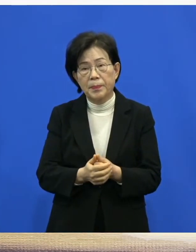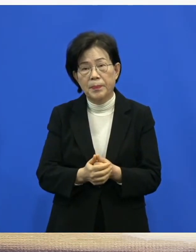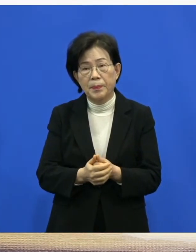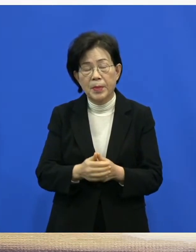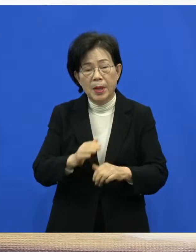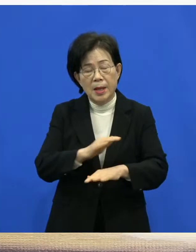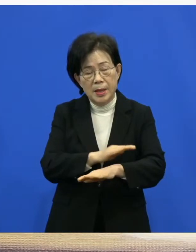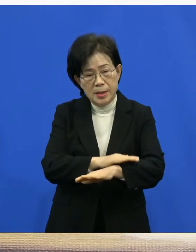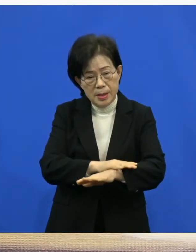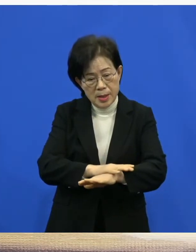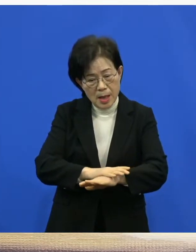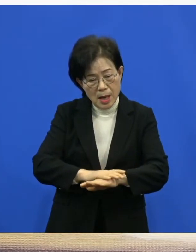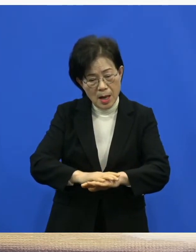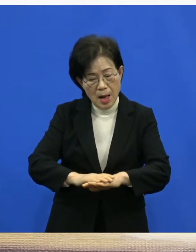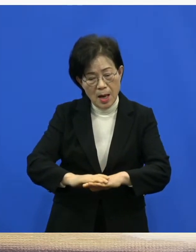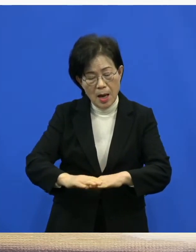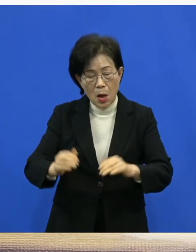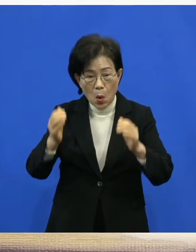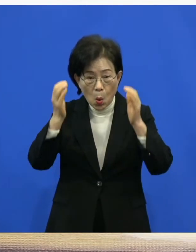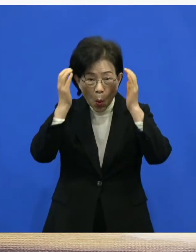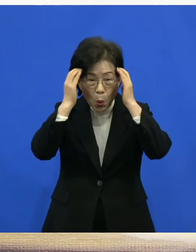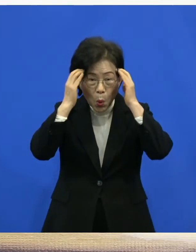잘 받아들여야 된다.